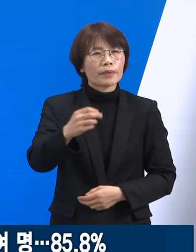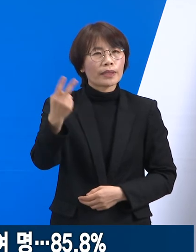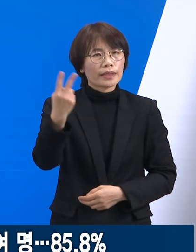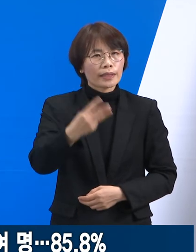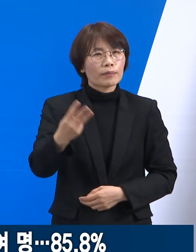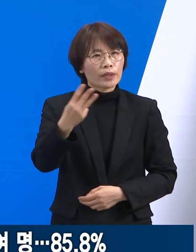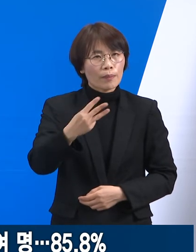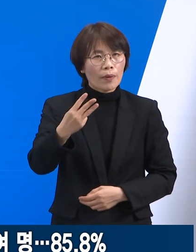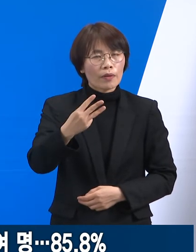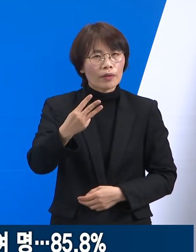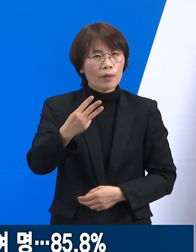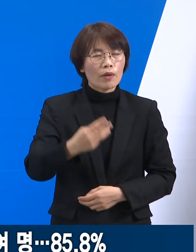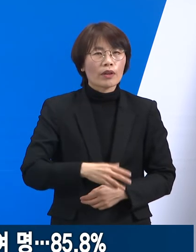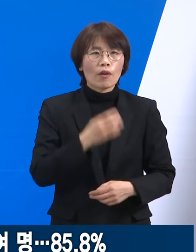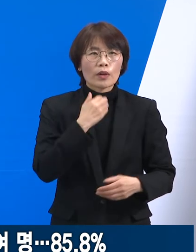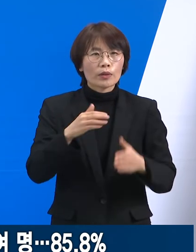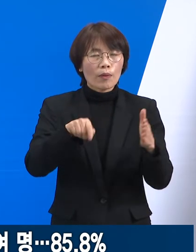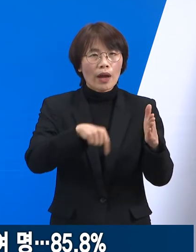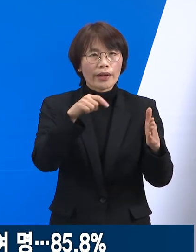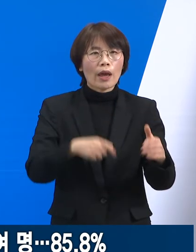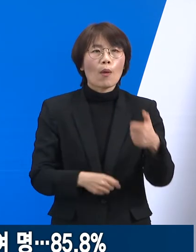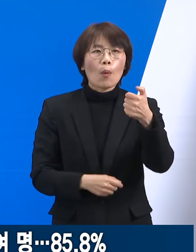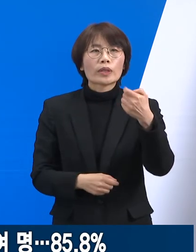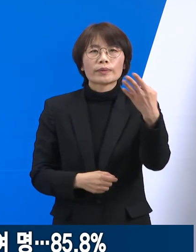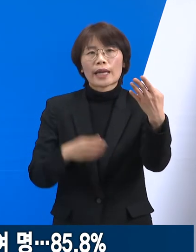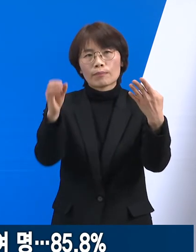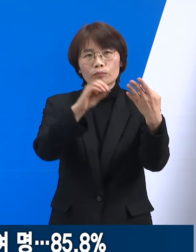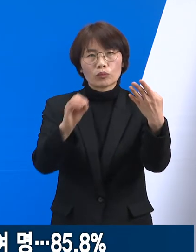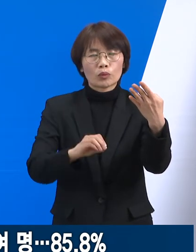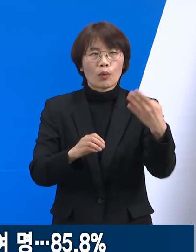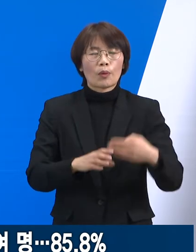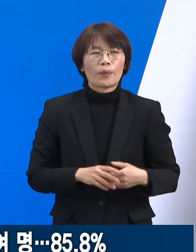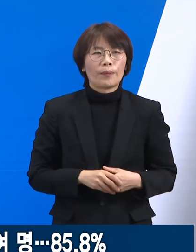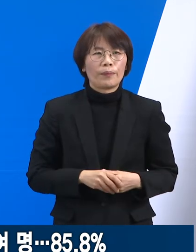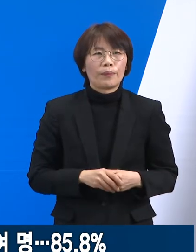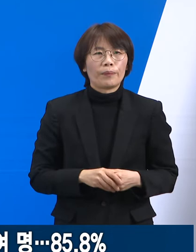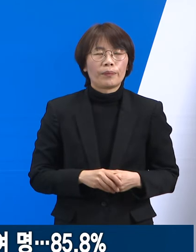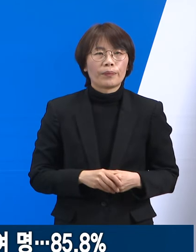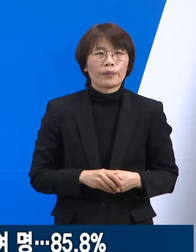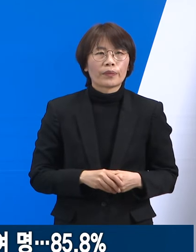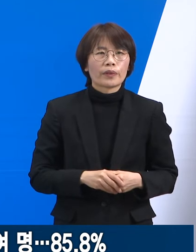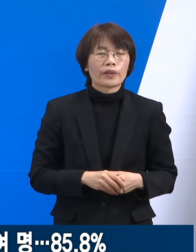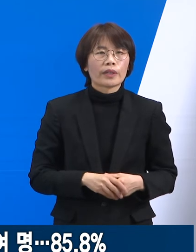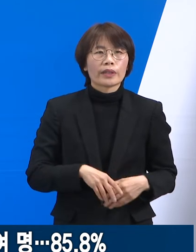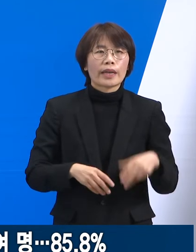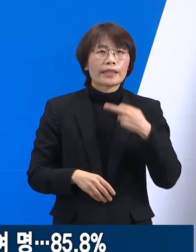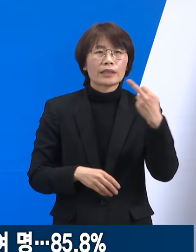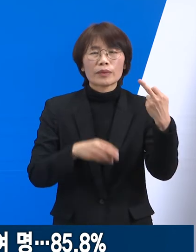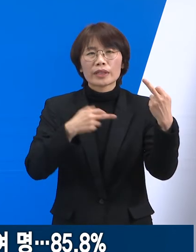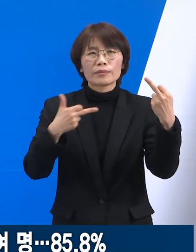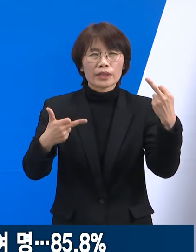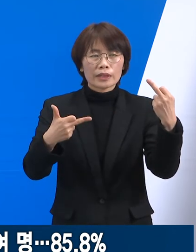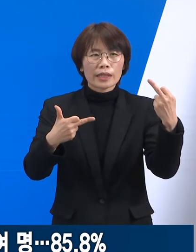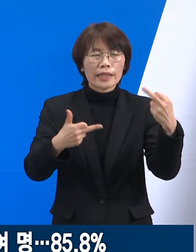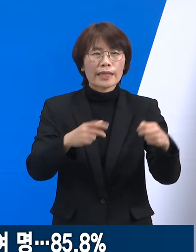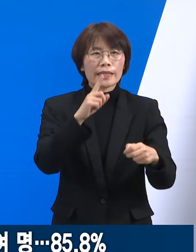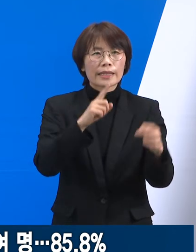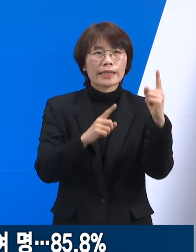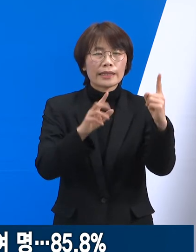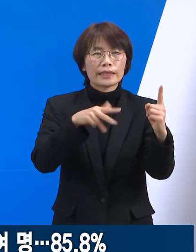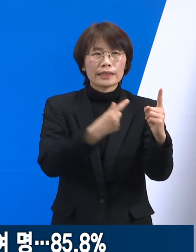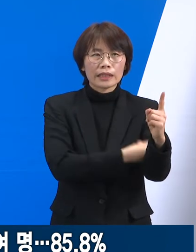7,934명으로 경기도 인구 대비 54.2%입니다. 12세에서 17세 소아청소년 1차